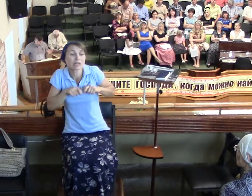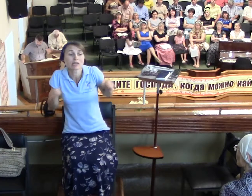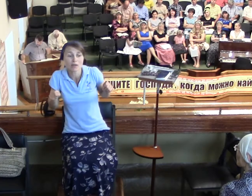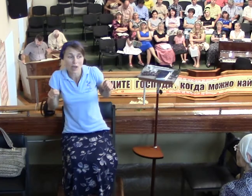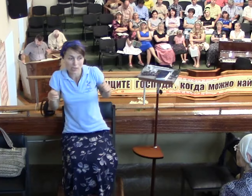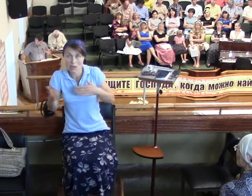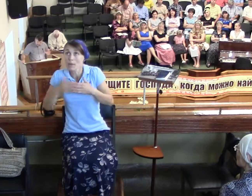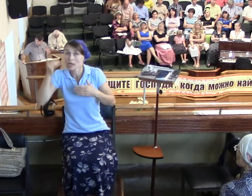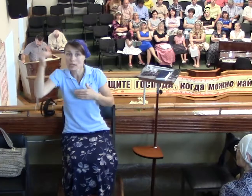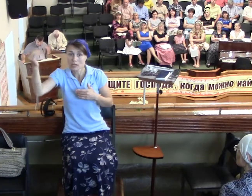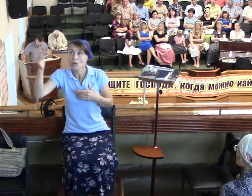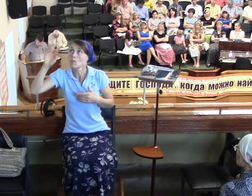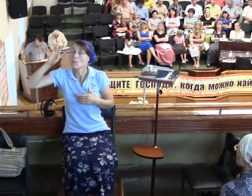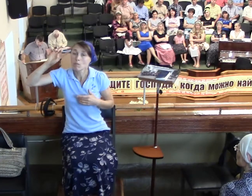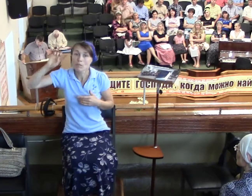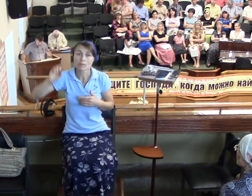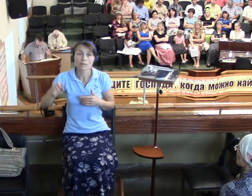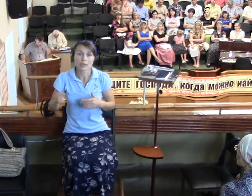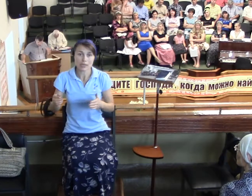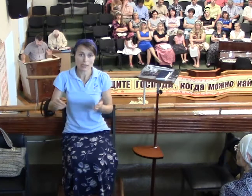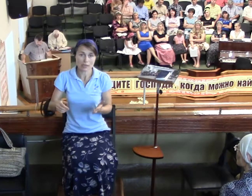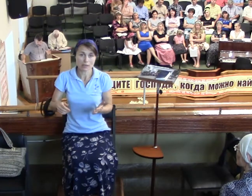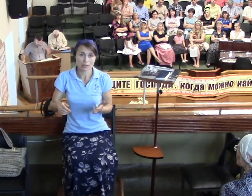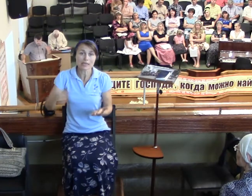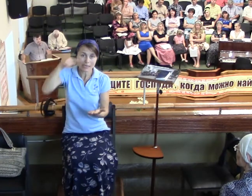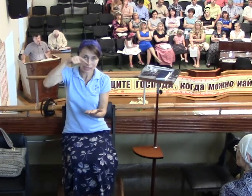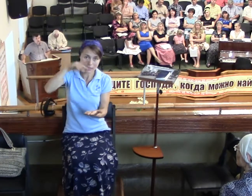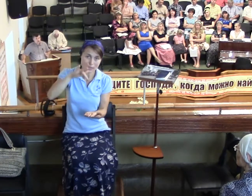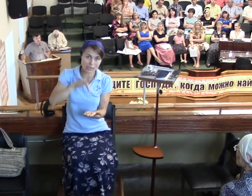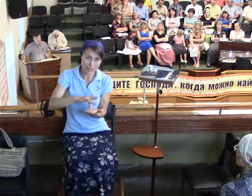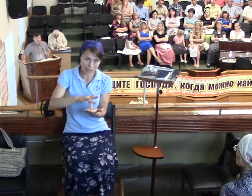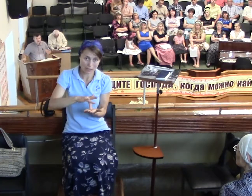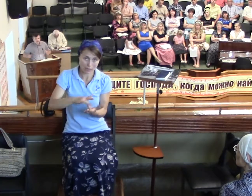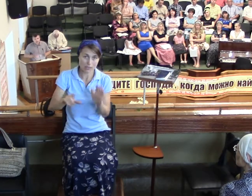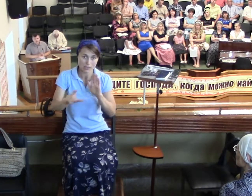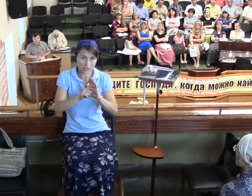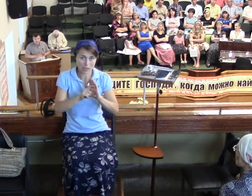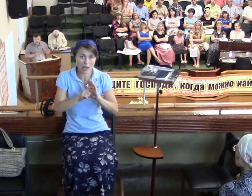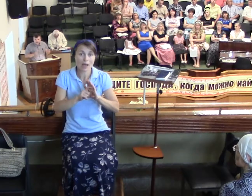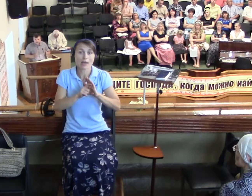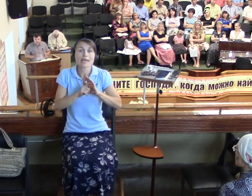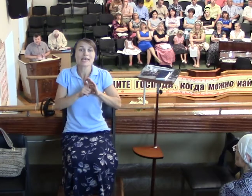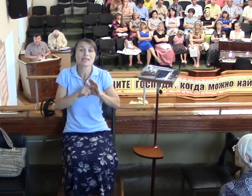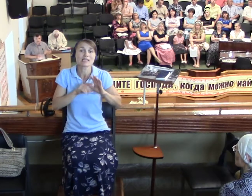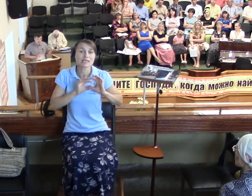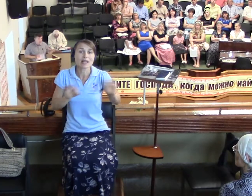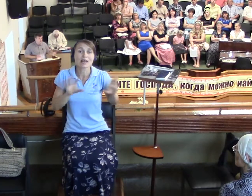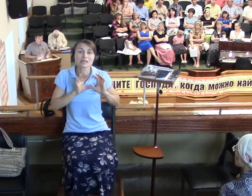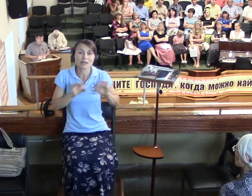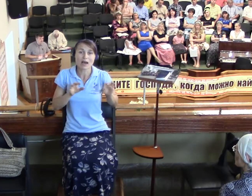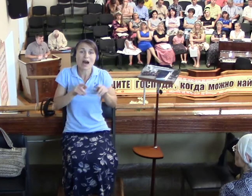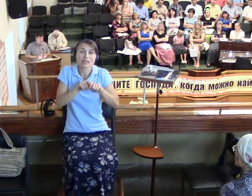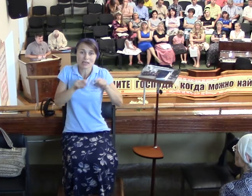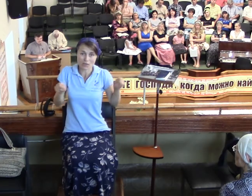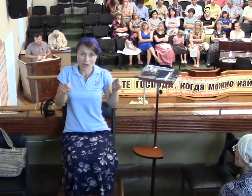вот центр этого стиха «изливайте перед Ним сердце ваше». То есть этот псалом, этот стих, они нас направляют